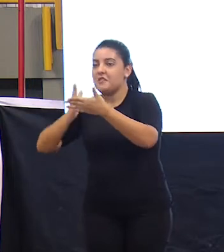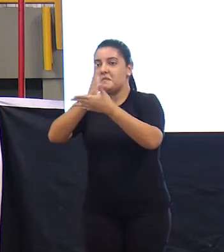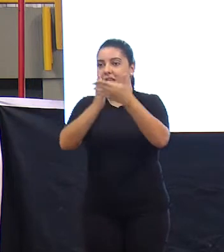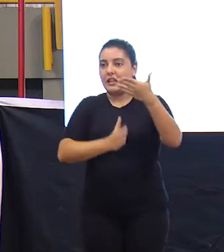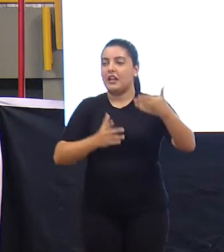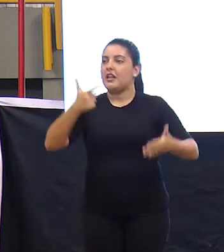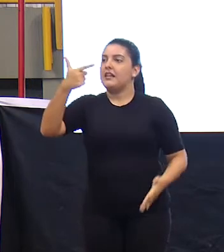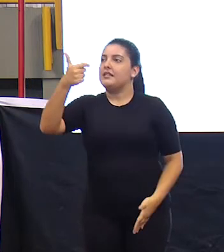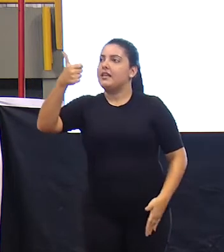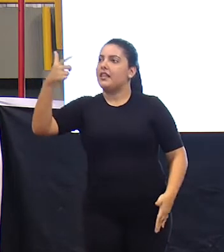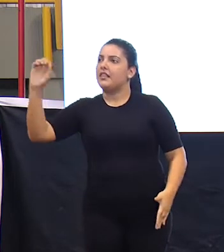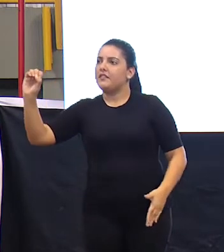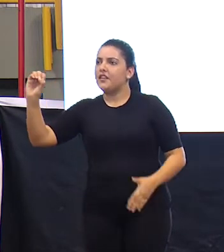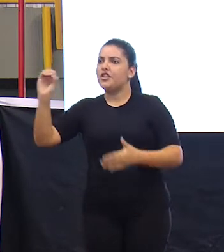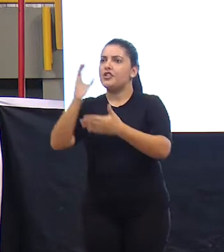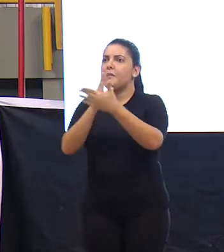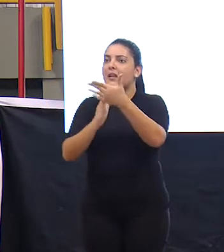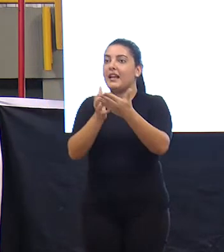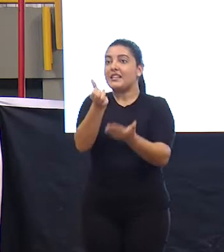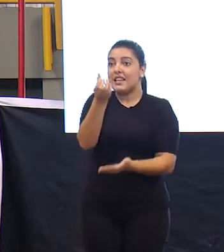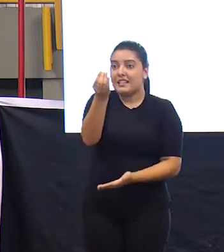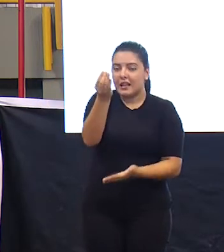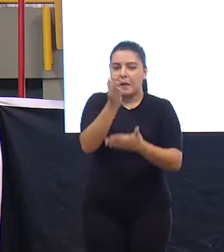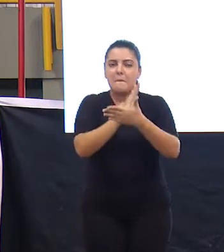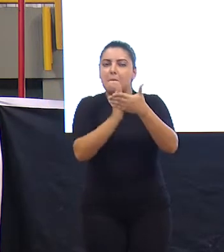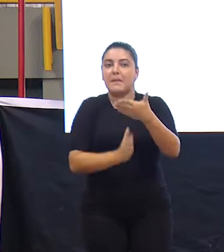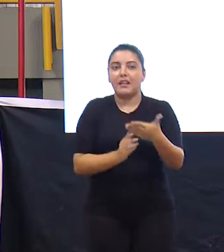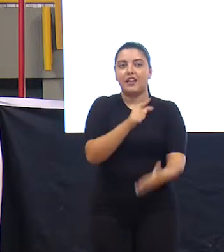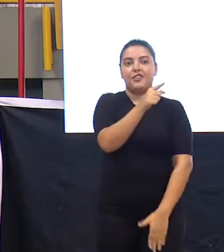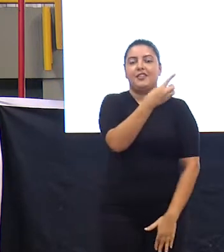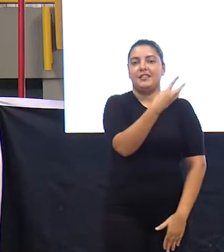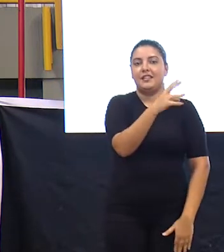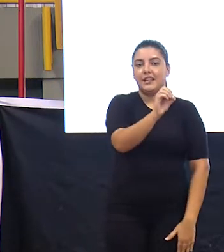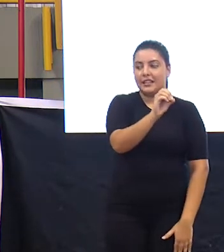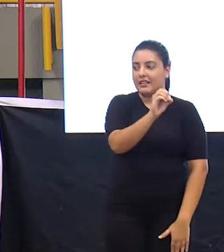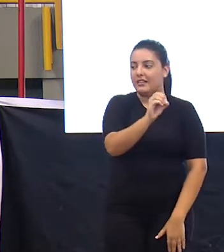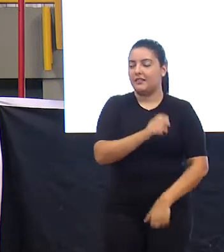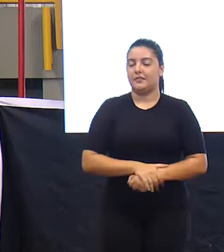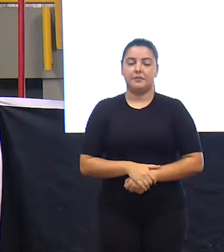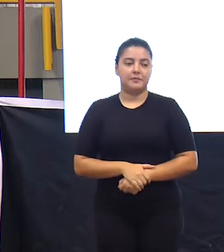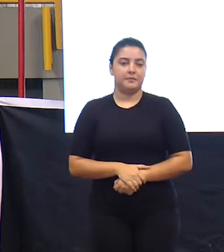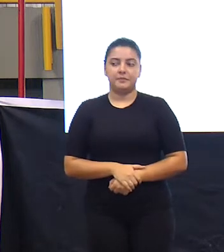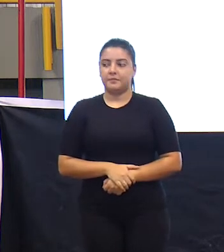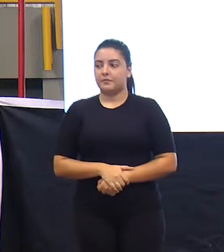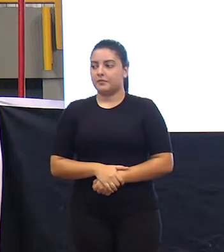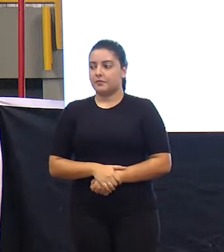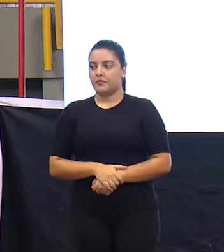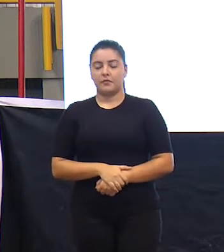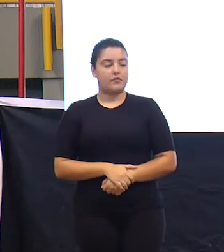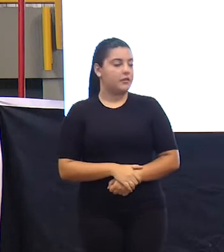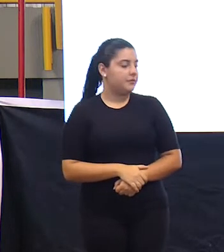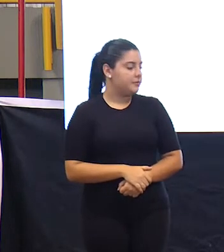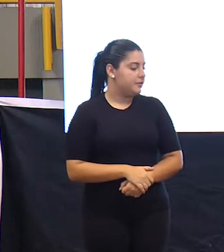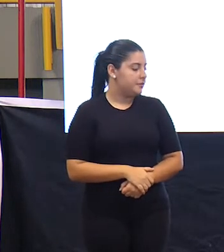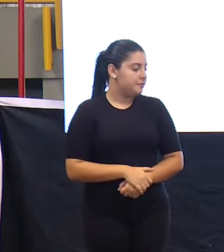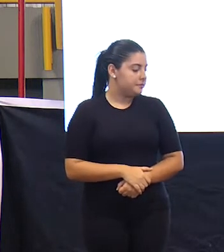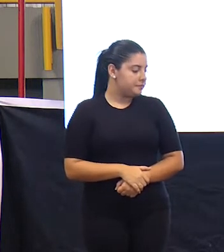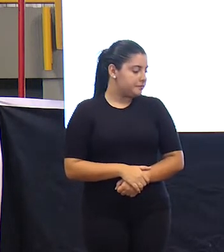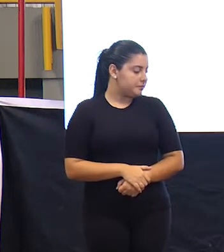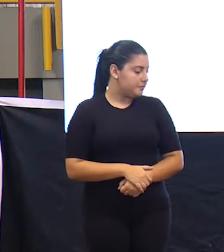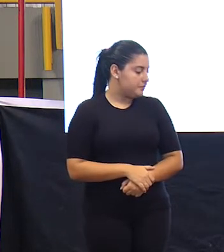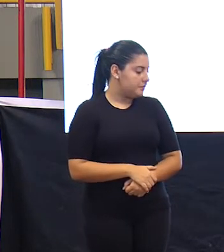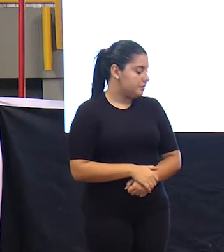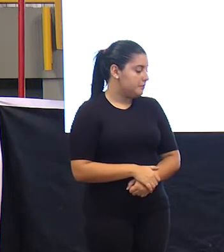25%. 25% é a metade da metade. Então, a metade é 60.